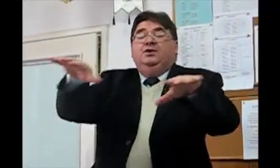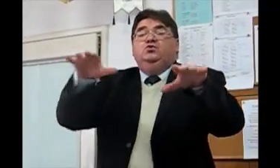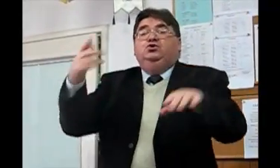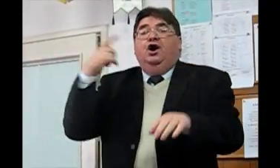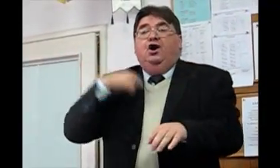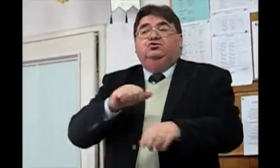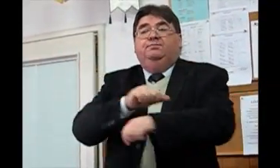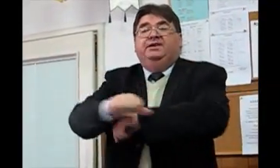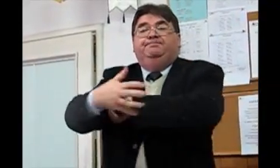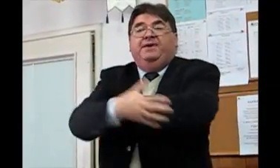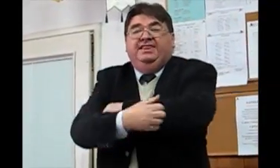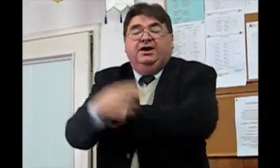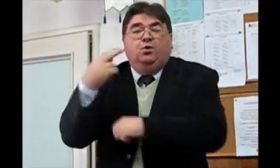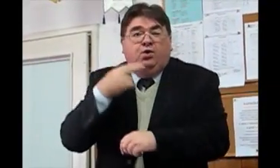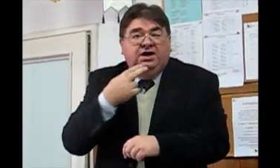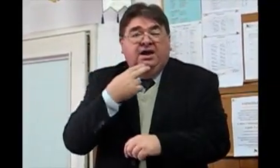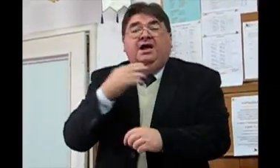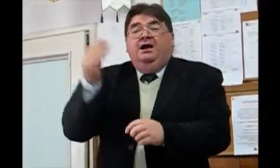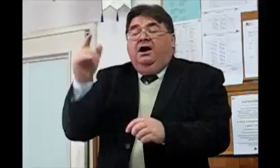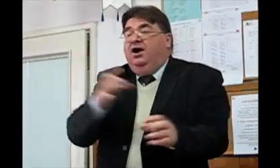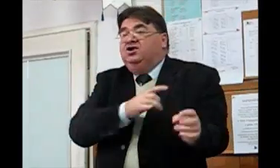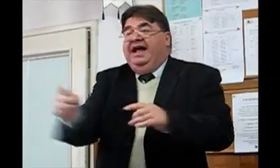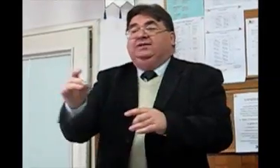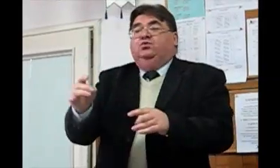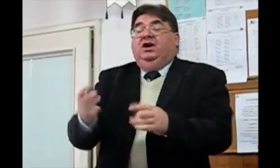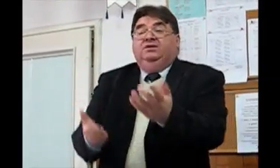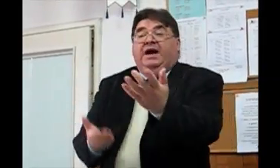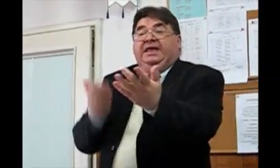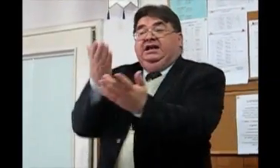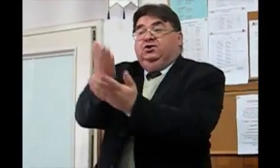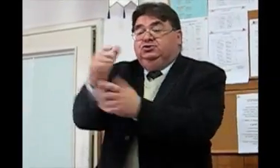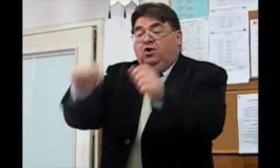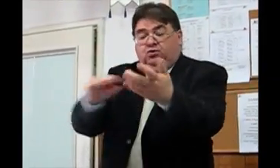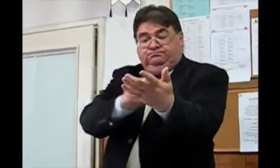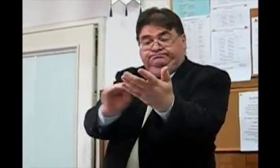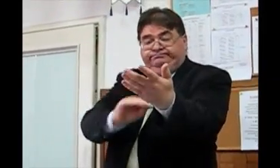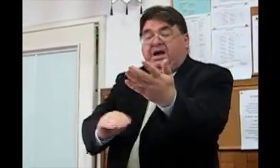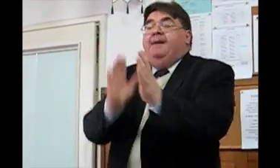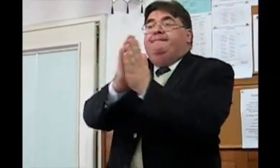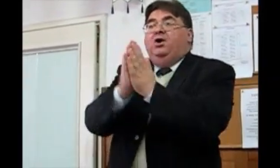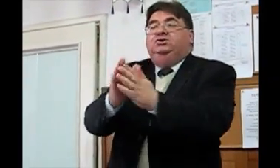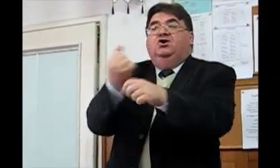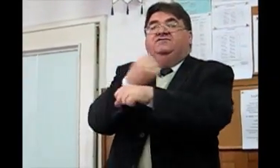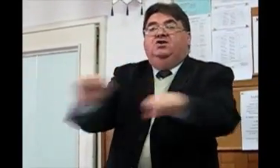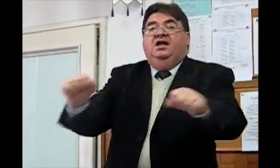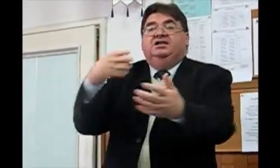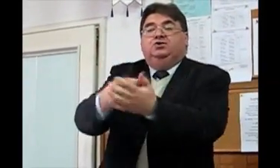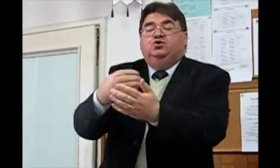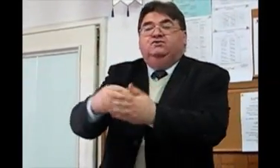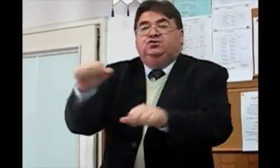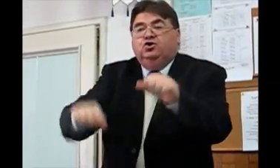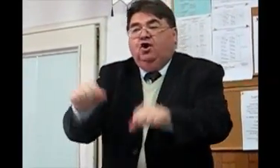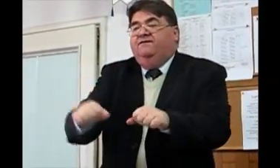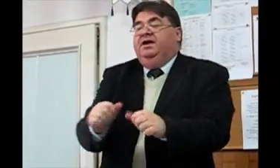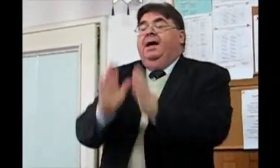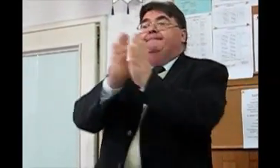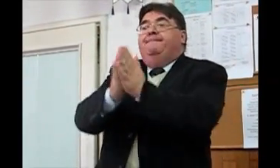Ale można tu mać taką jedną osobę? Dużo osób jest w firmie w uchy. I od razu wpada się do sądu. Proszę o wolnienie posłów sądowi. Proszę